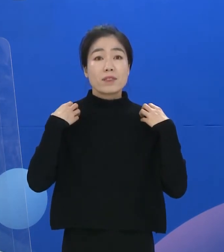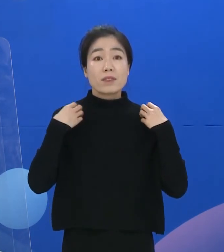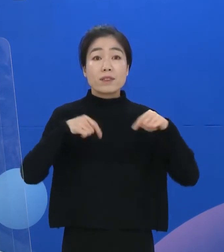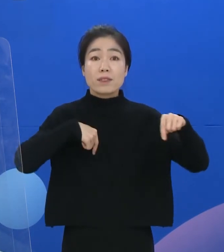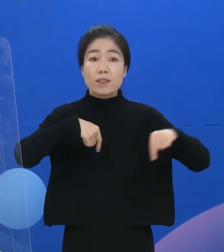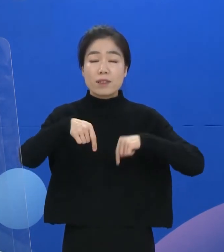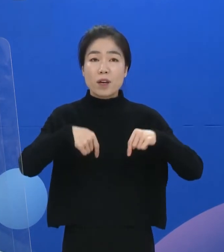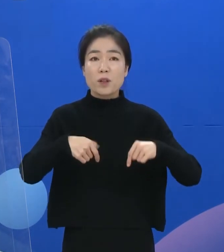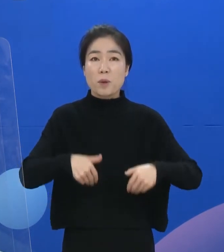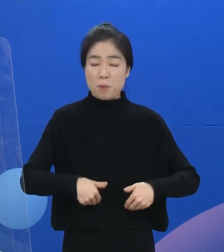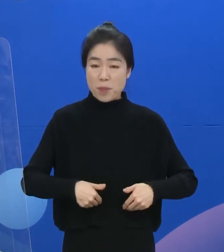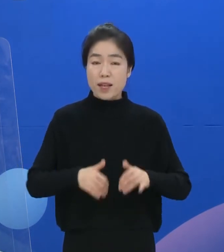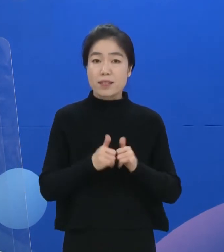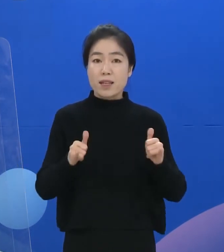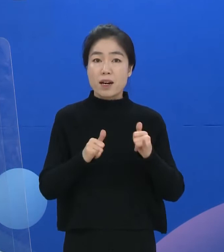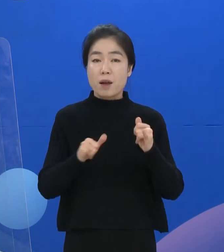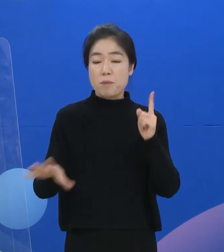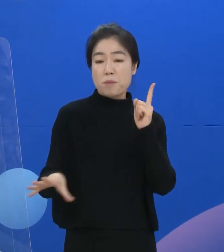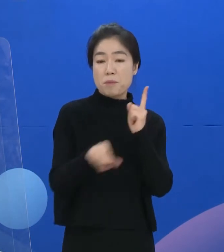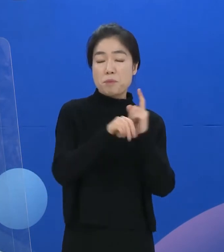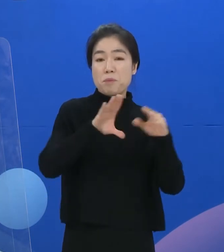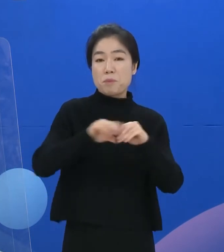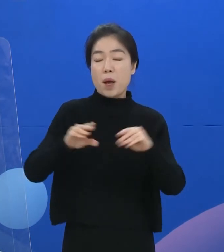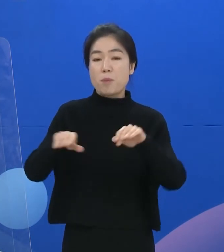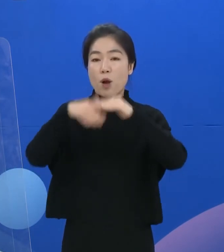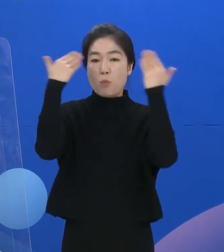16.7% 낮아졌습니다